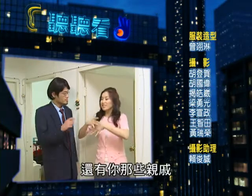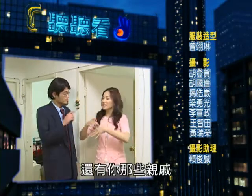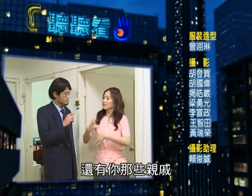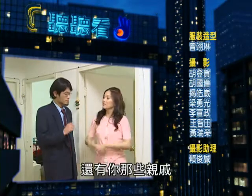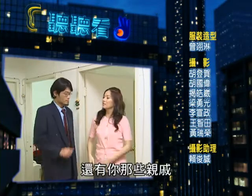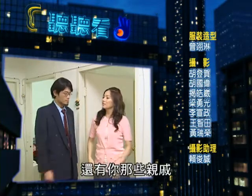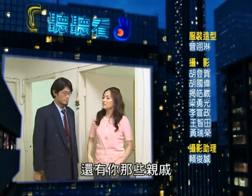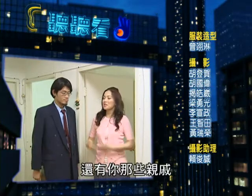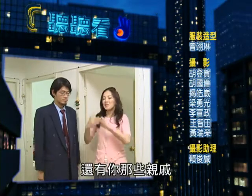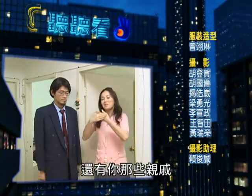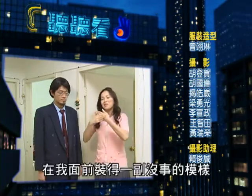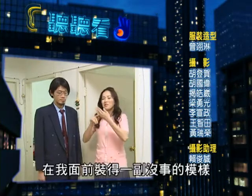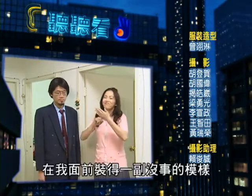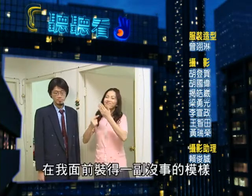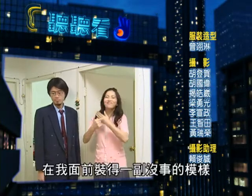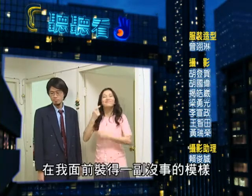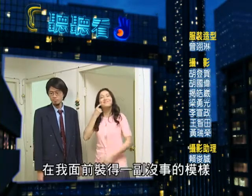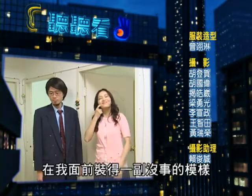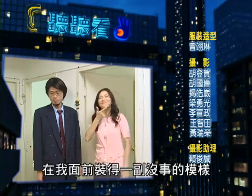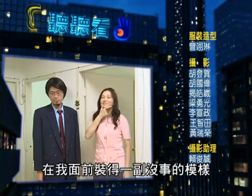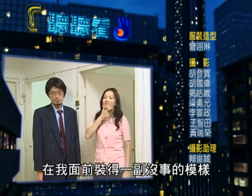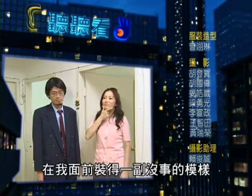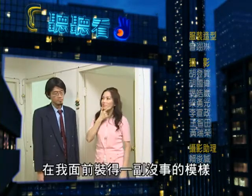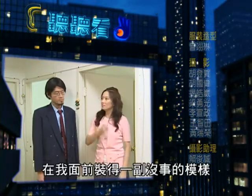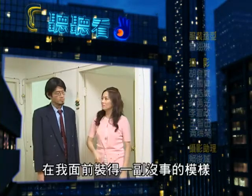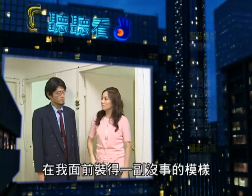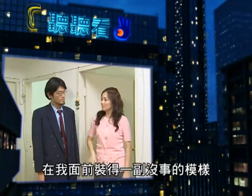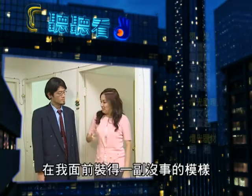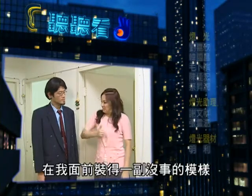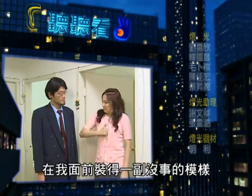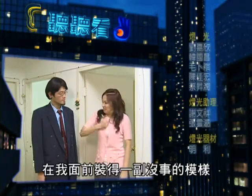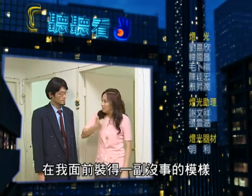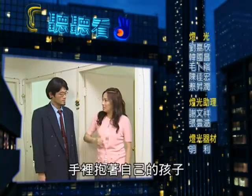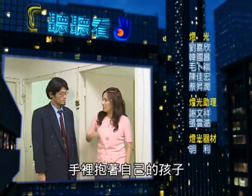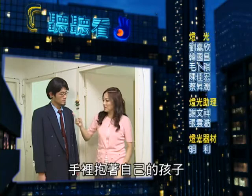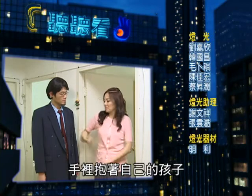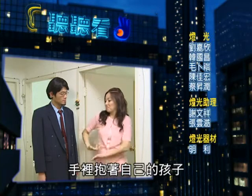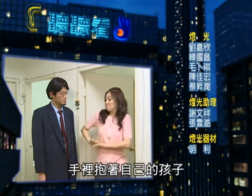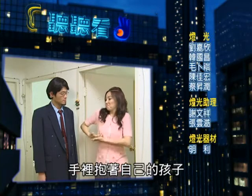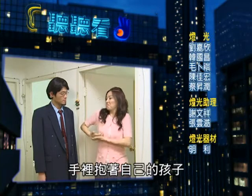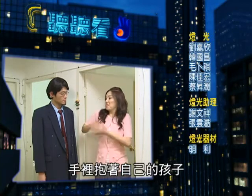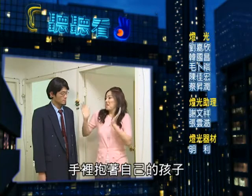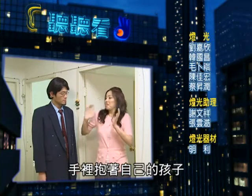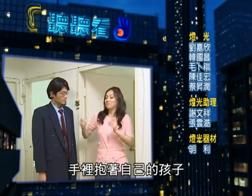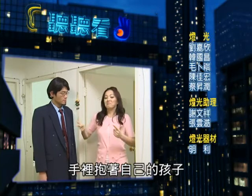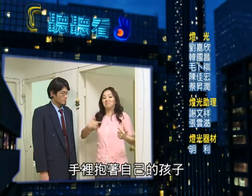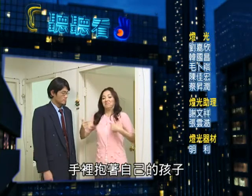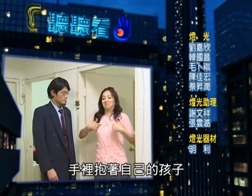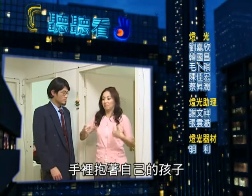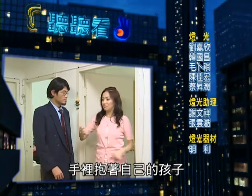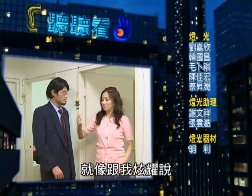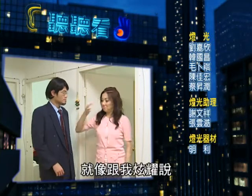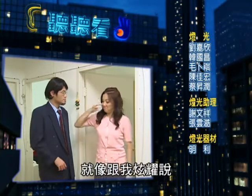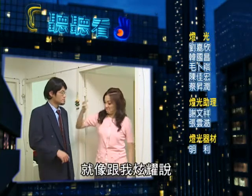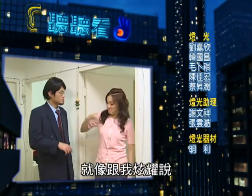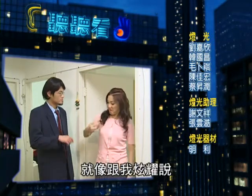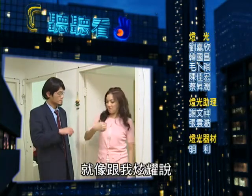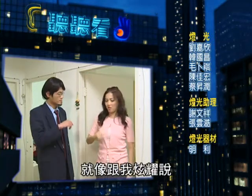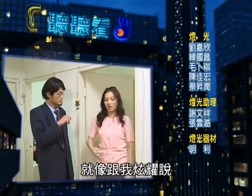亲戚呀，在我面前装了一副没事的模样，手里抱着自己的孩子，就像跟我炫耀说，